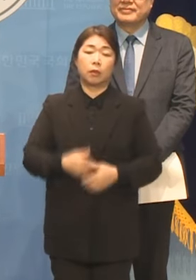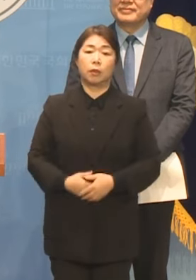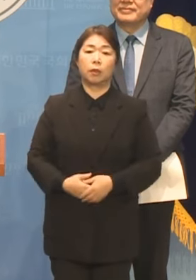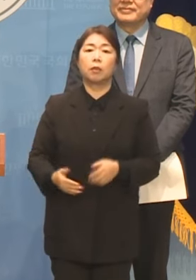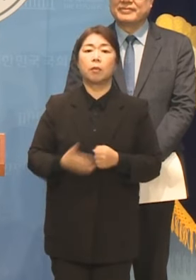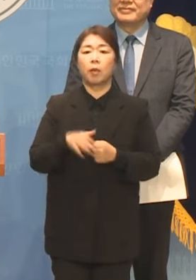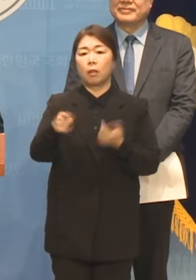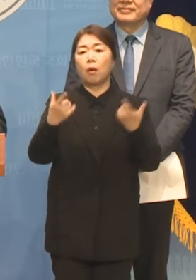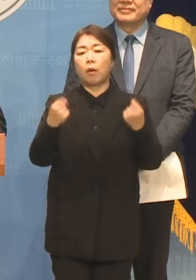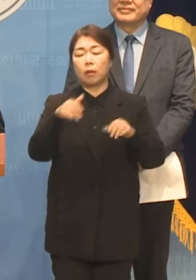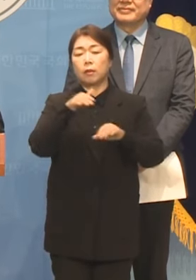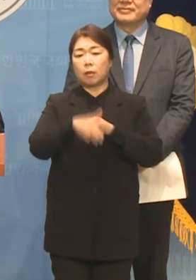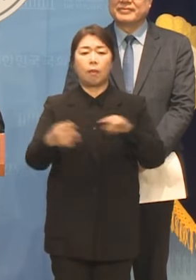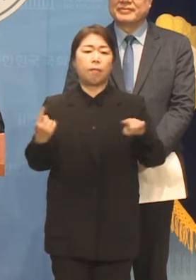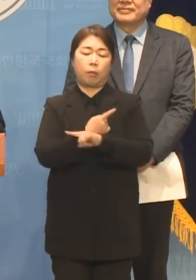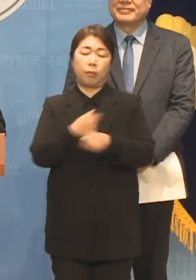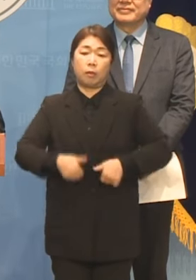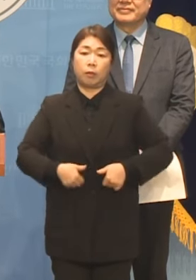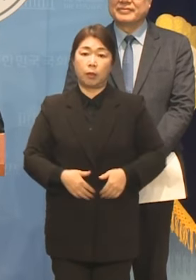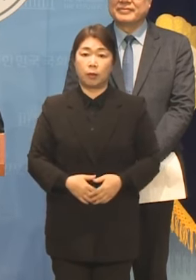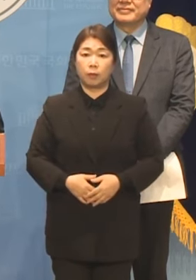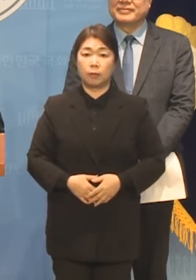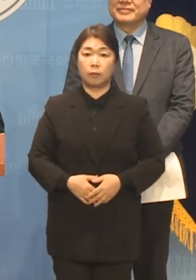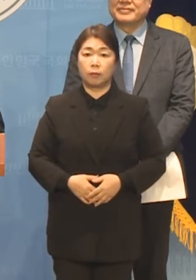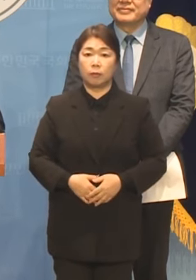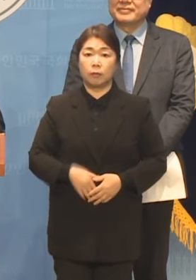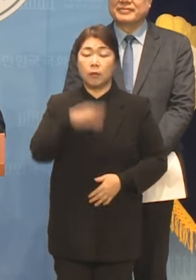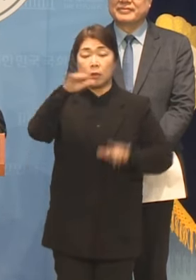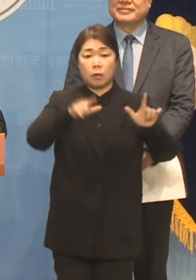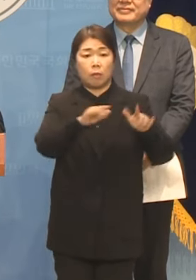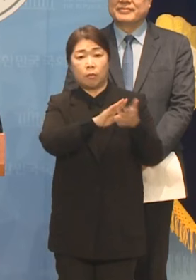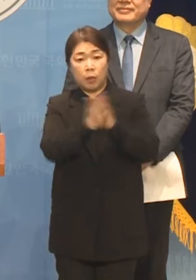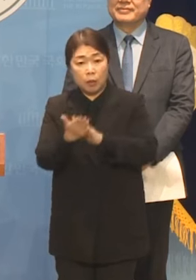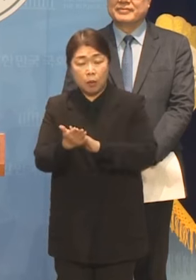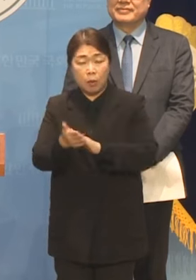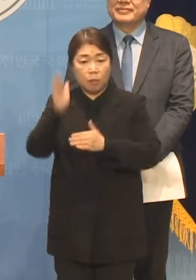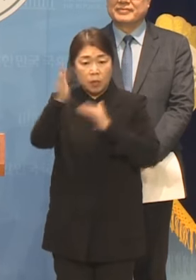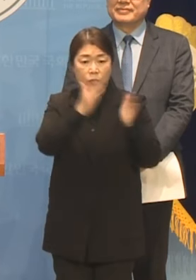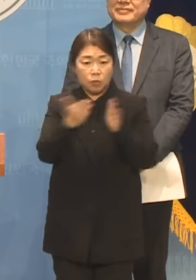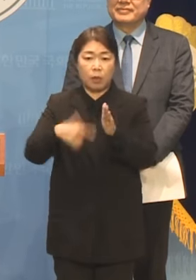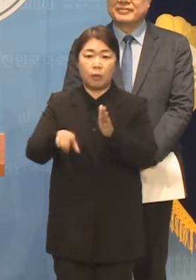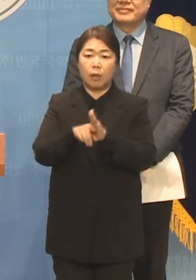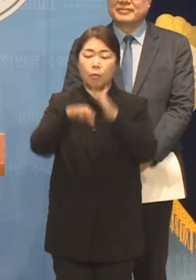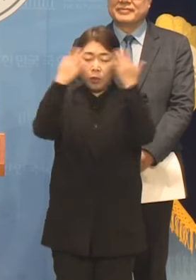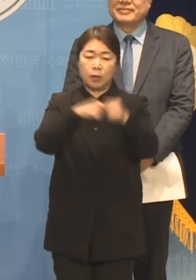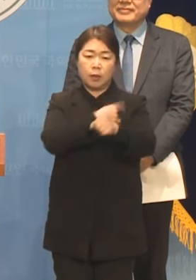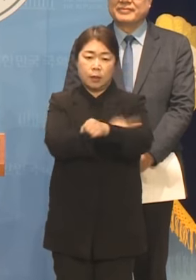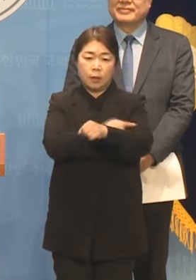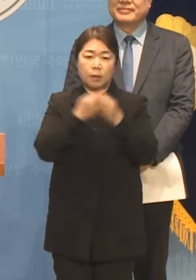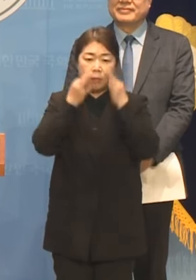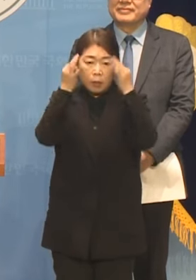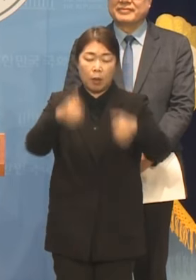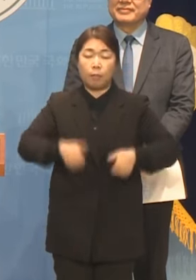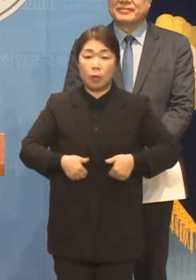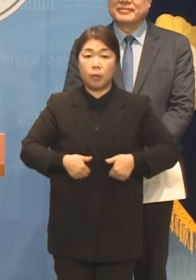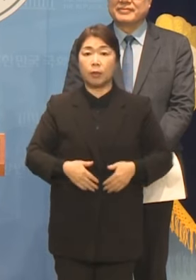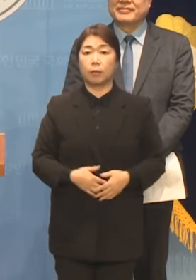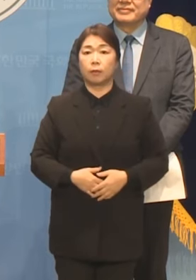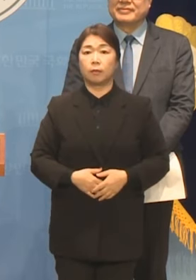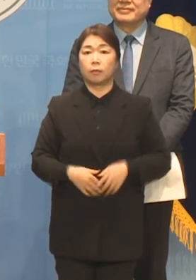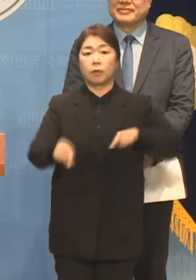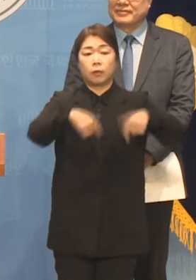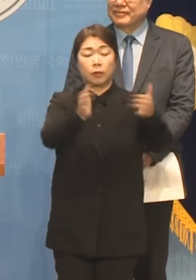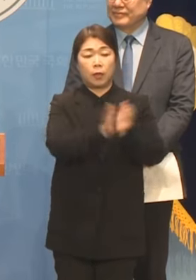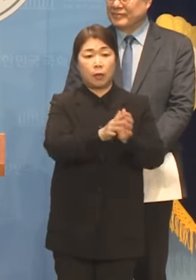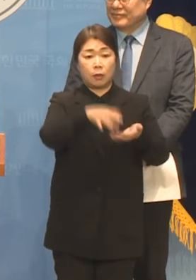바꿔야 합니다 정치가 현실을 선하고 미래를 대비하는데 모든을 쏟아야 합니다 정당의